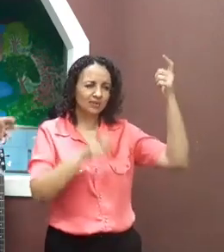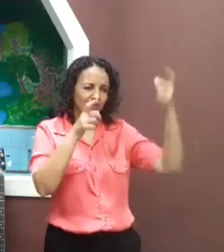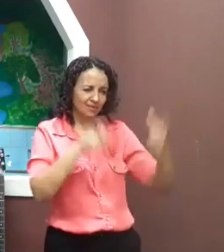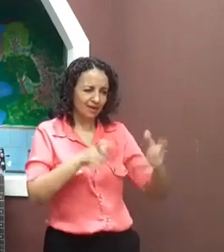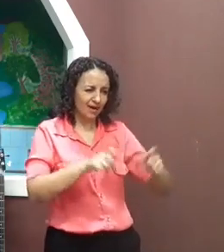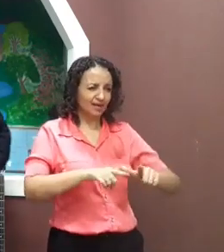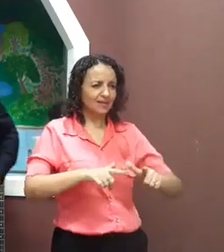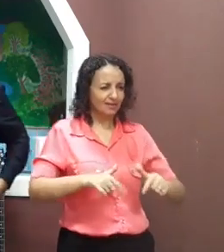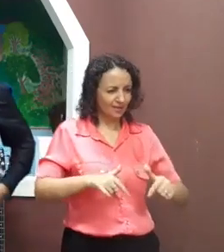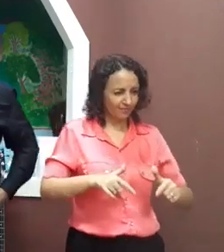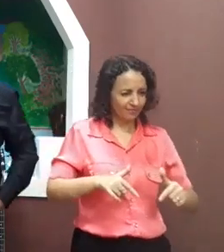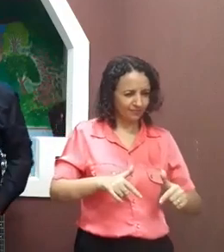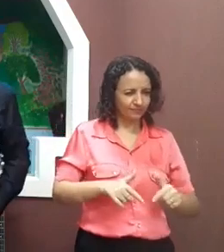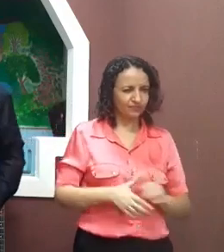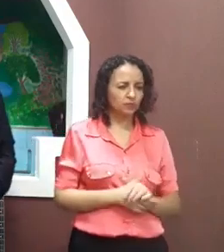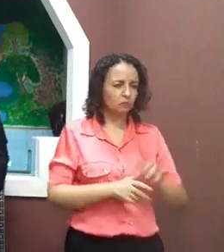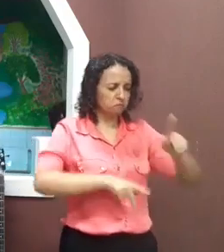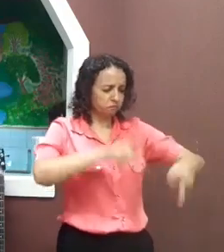povo escolhido de Deus,